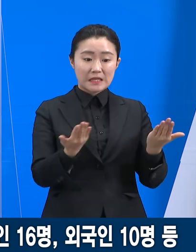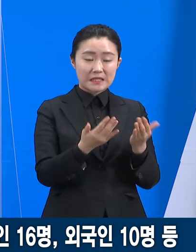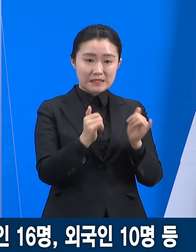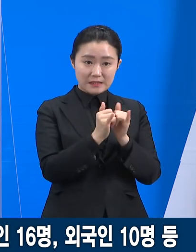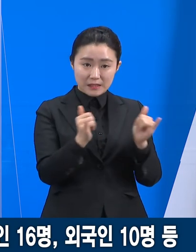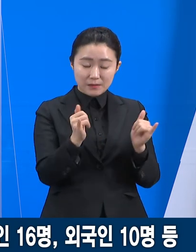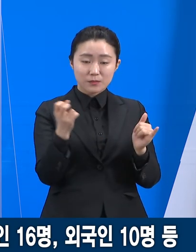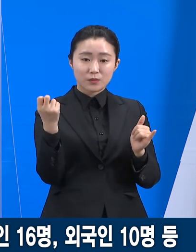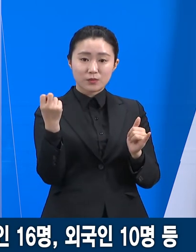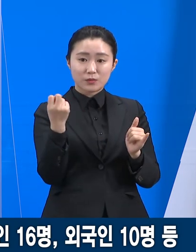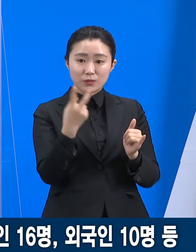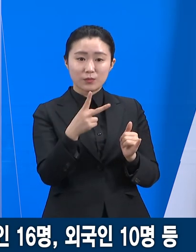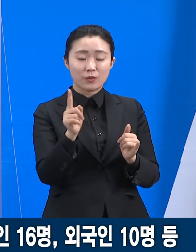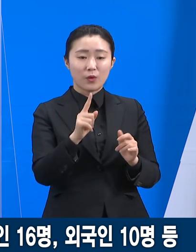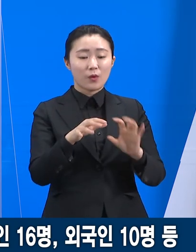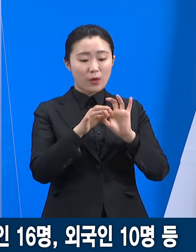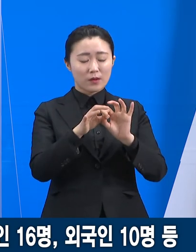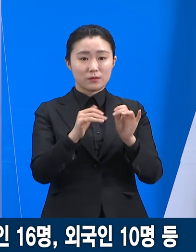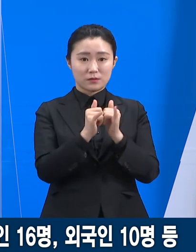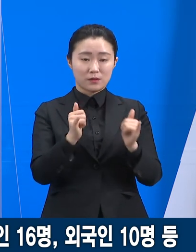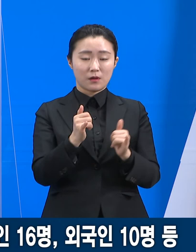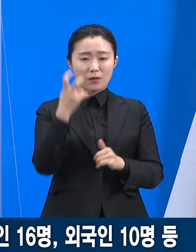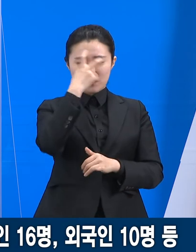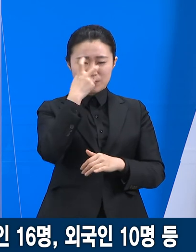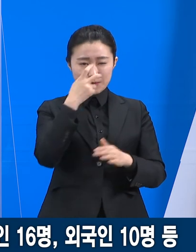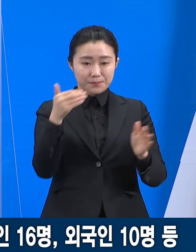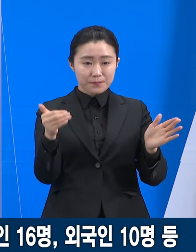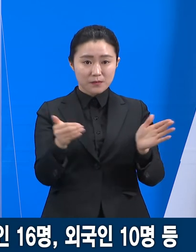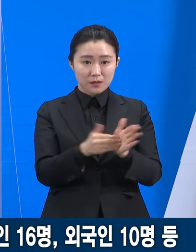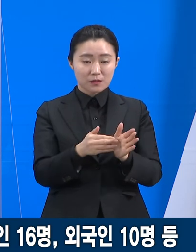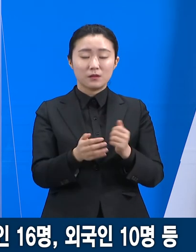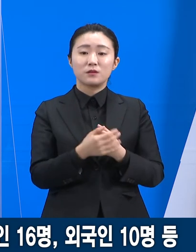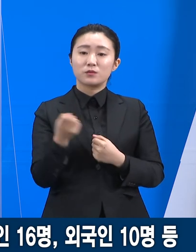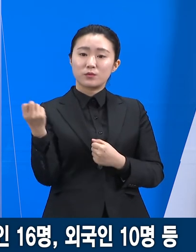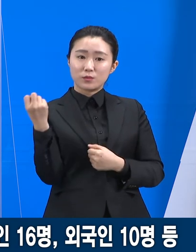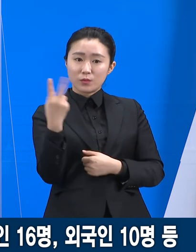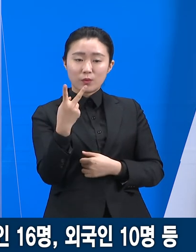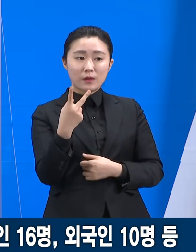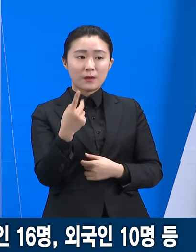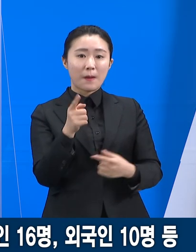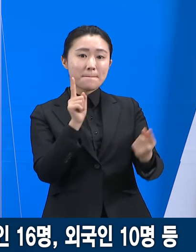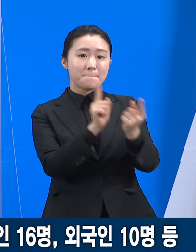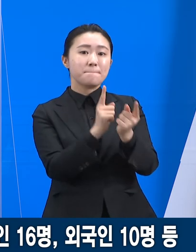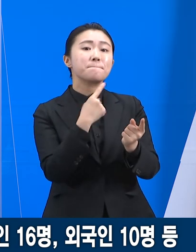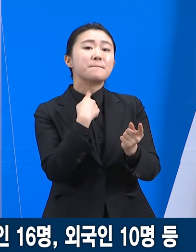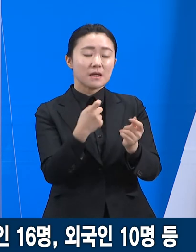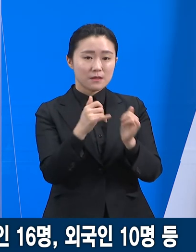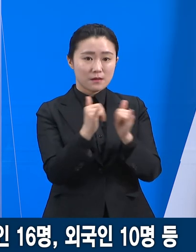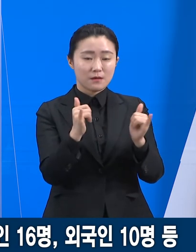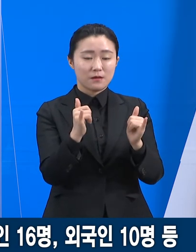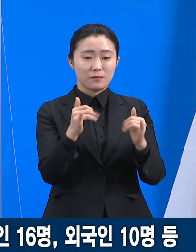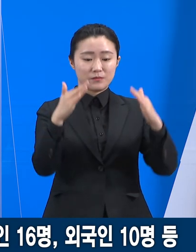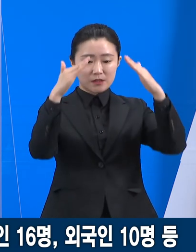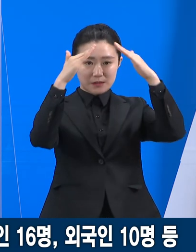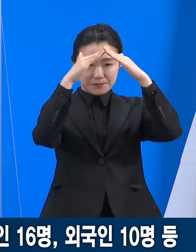검사를 완료했으며, 밀접 접촉자 10명에 대해 자가격리 조치하였습니다.